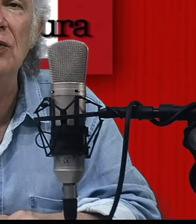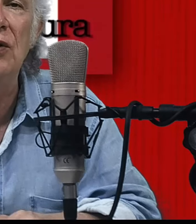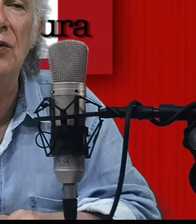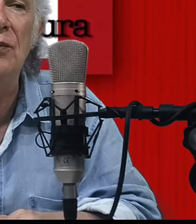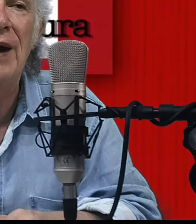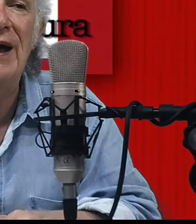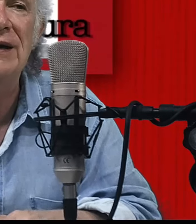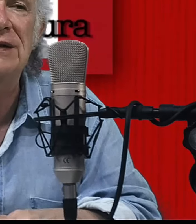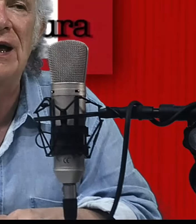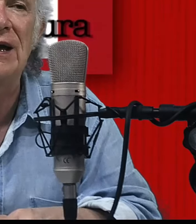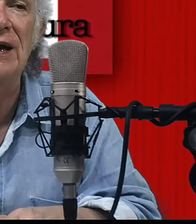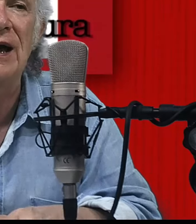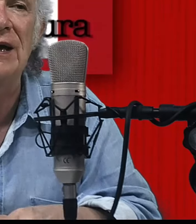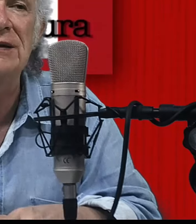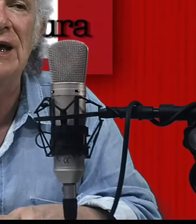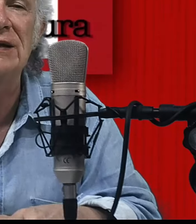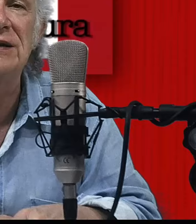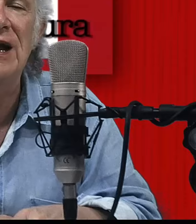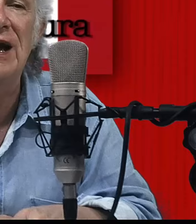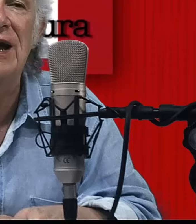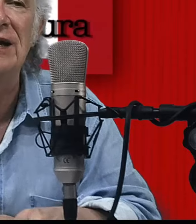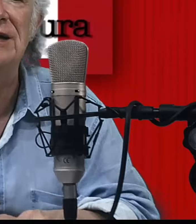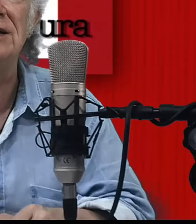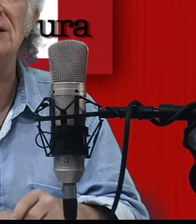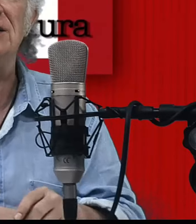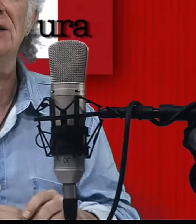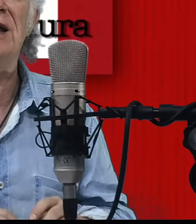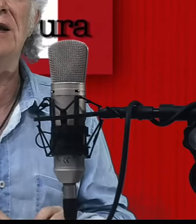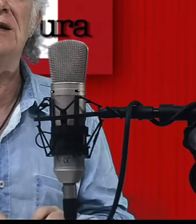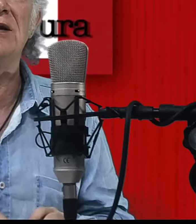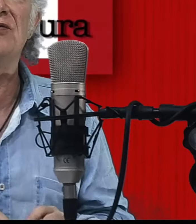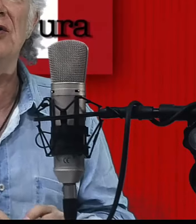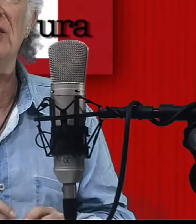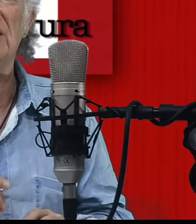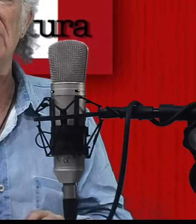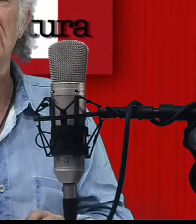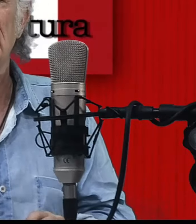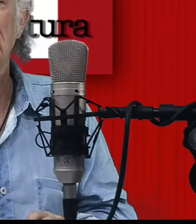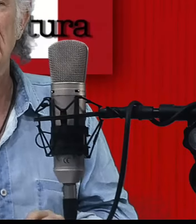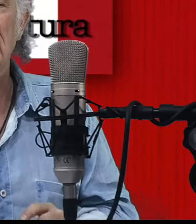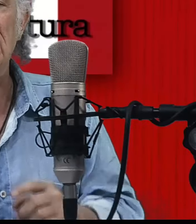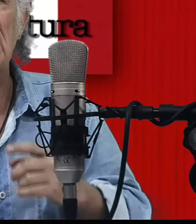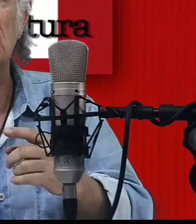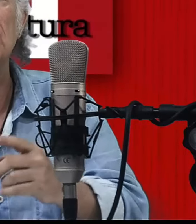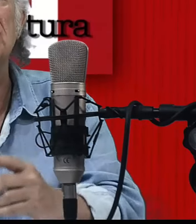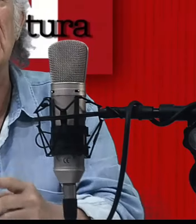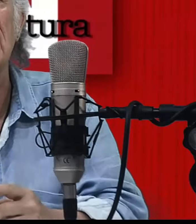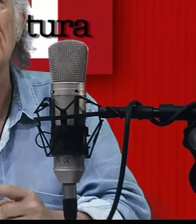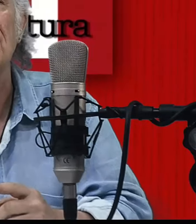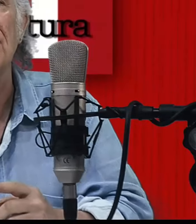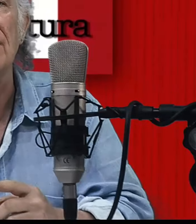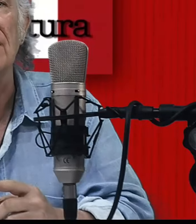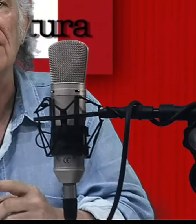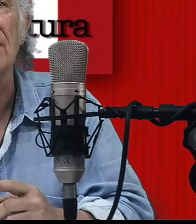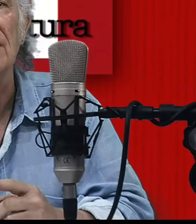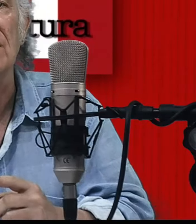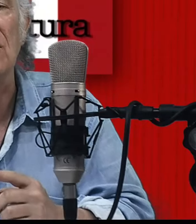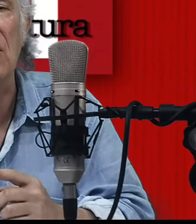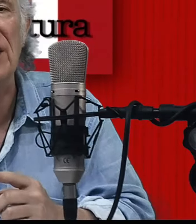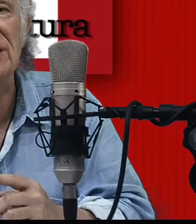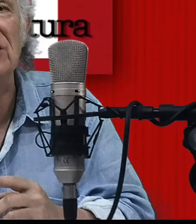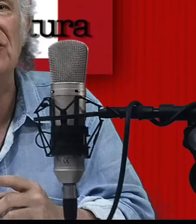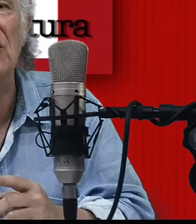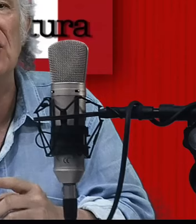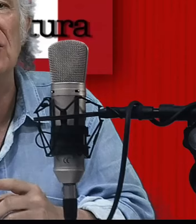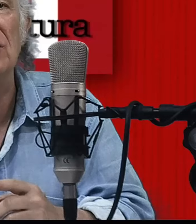cuando uno va a estas entregas y de distinciones y escucha